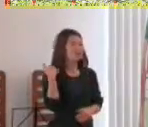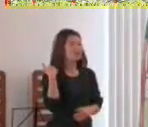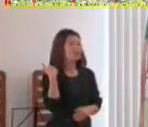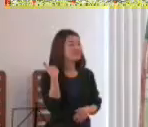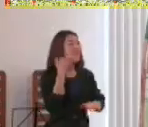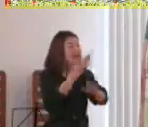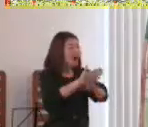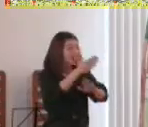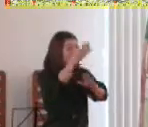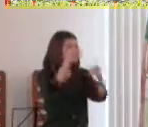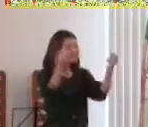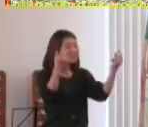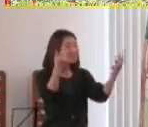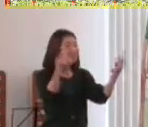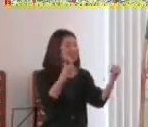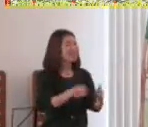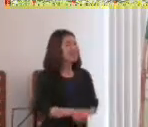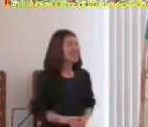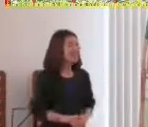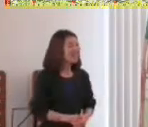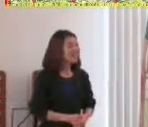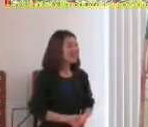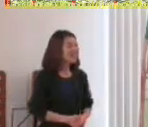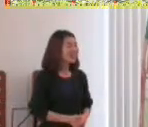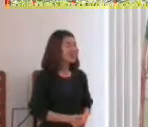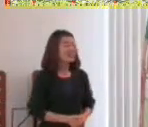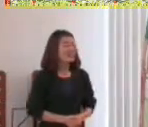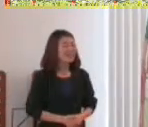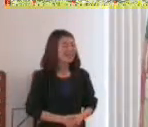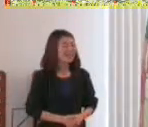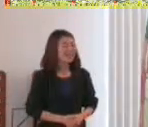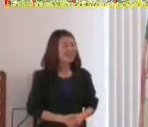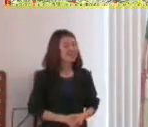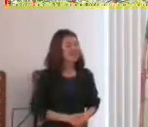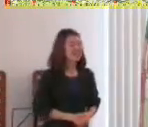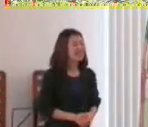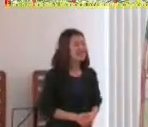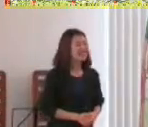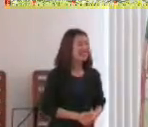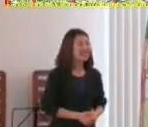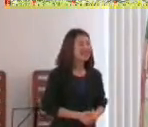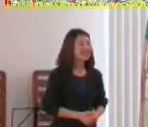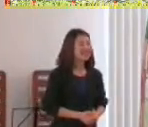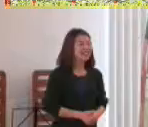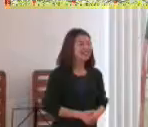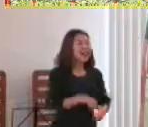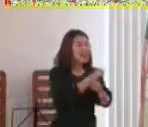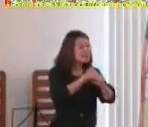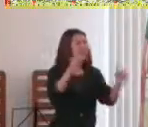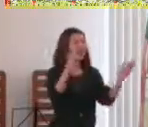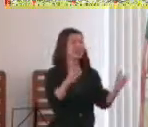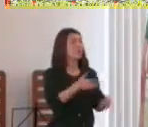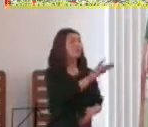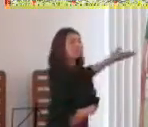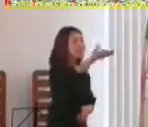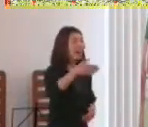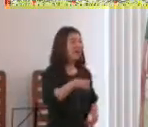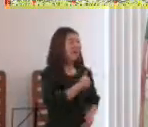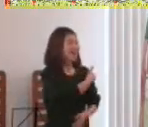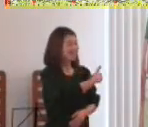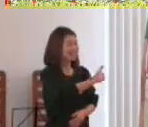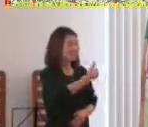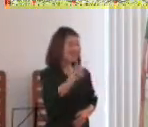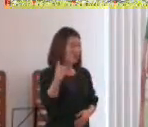死ねるだけだったらちょっとどうかなっていう感じで、そんなことないですかね。生きてる間も大丈夫だと。生きてる間も安心して生きてい